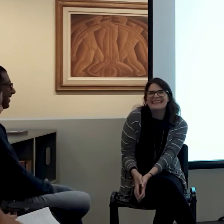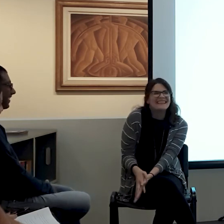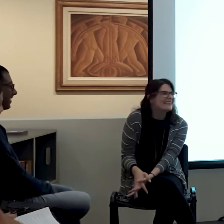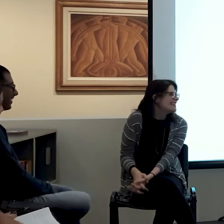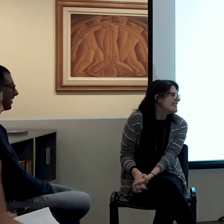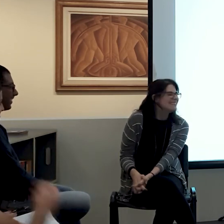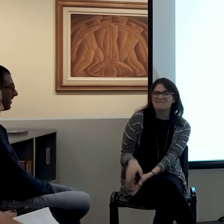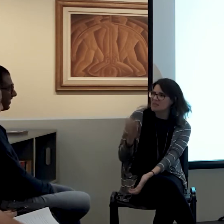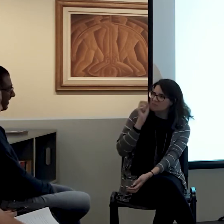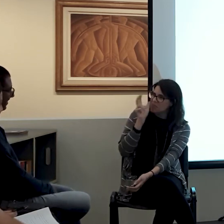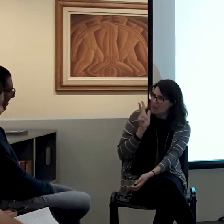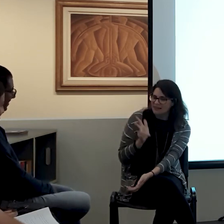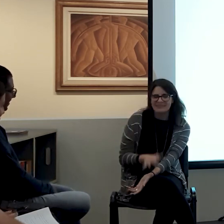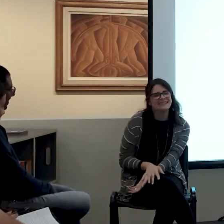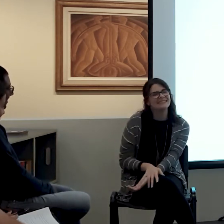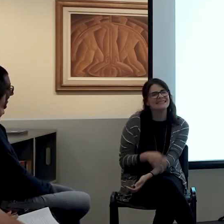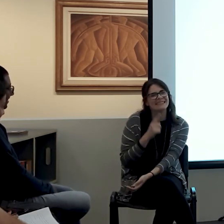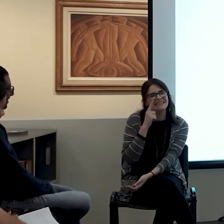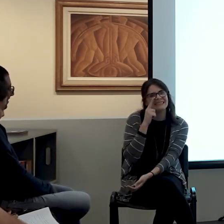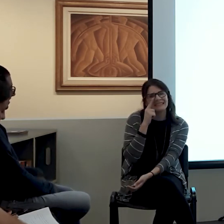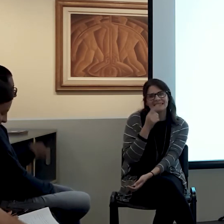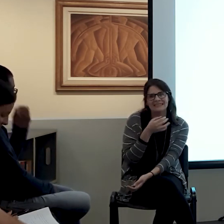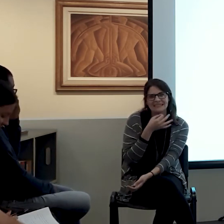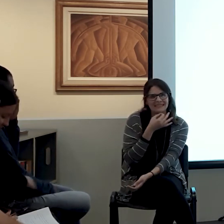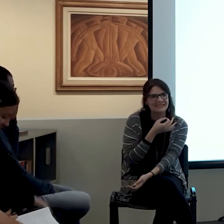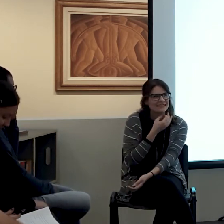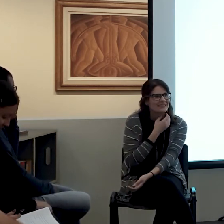Você é esperto demais.